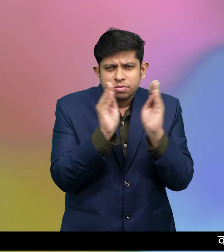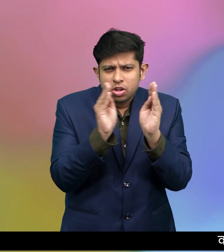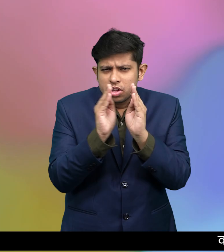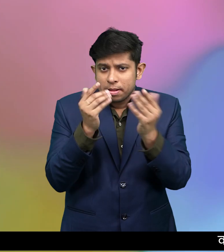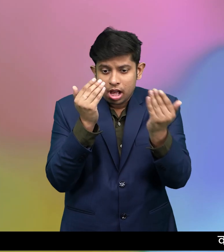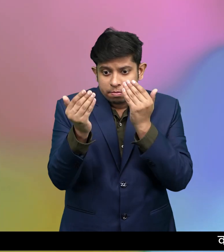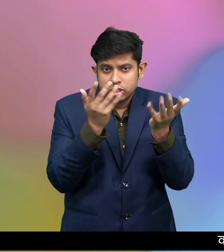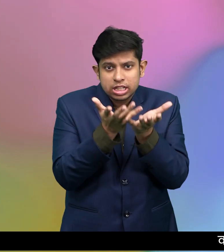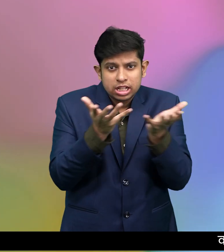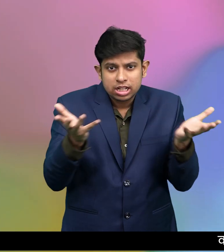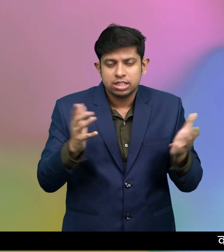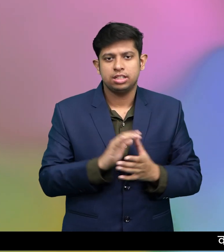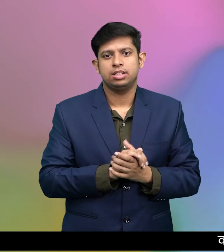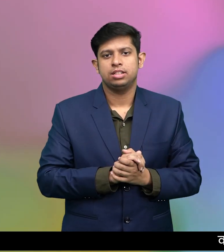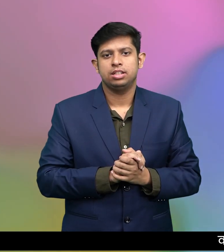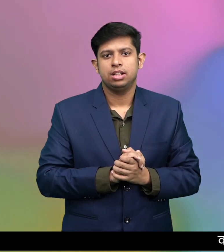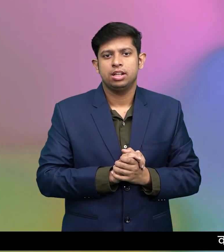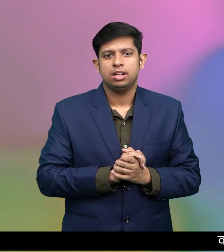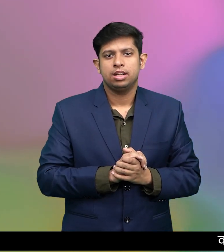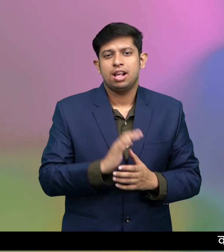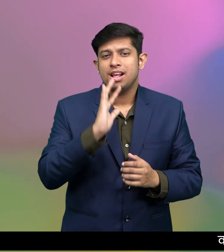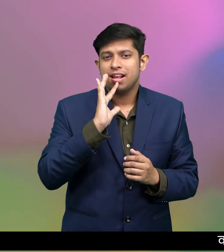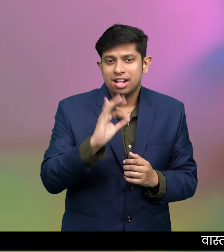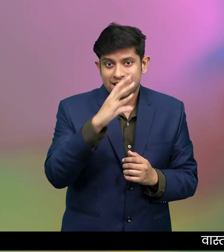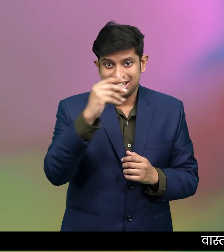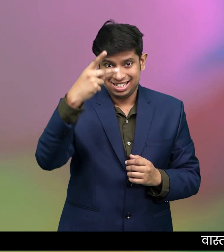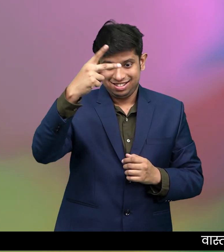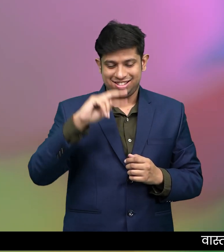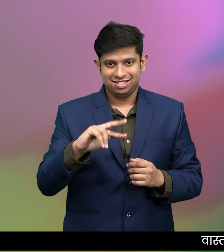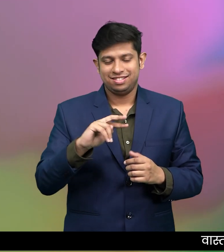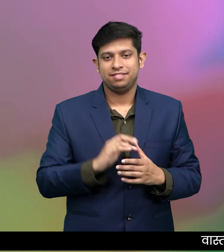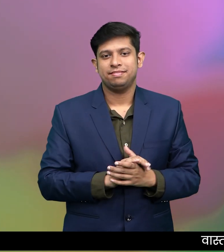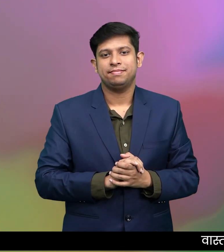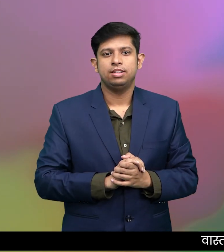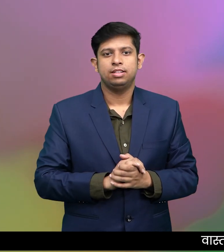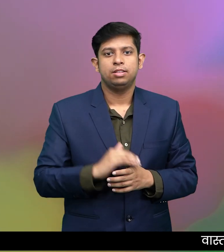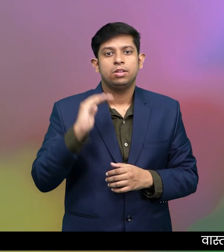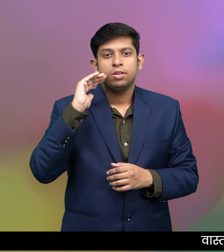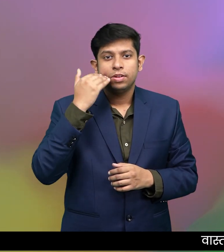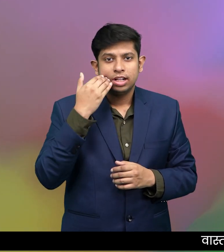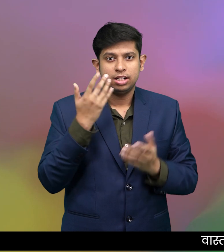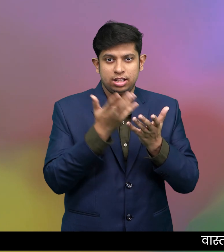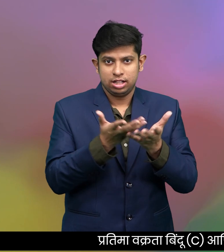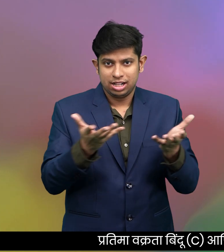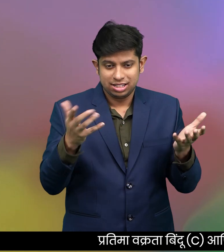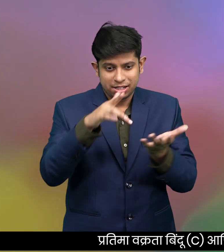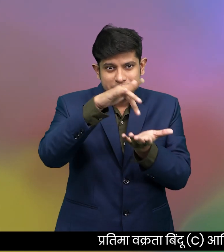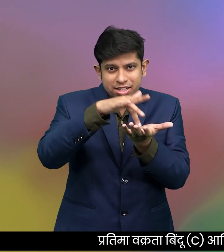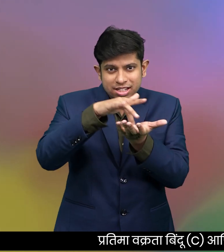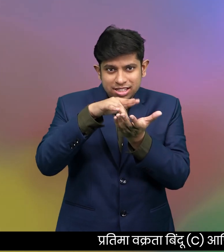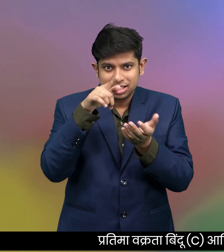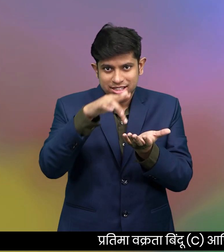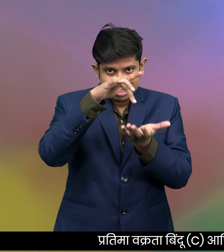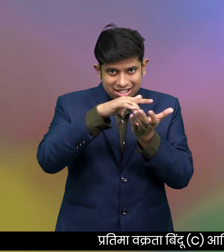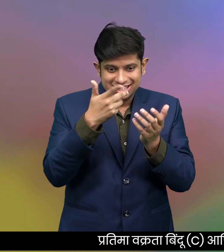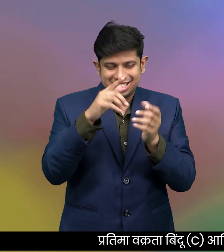Small वस्तूपेक्षा compared लहान, to the object. Real and वास्तविक आणि inverted. उलटी, When the प्रतिमा object वक्रता